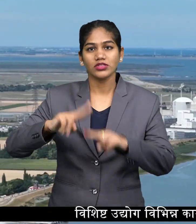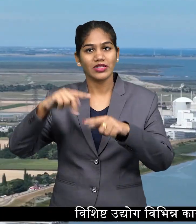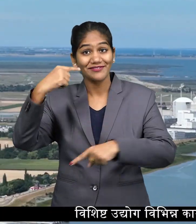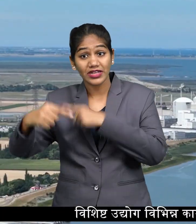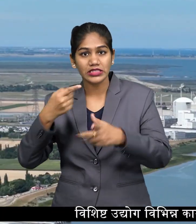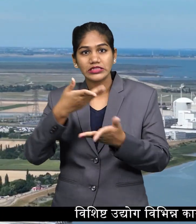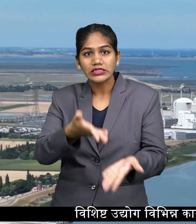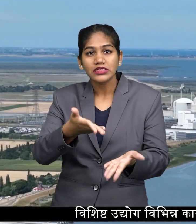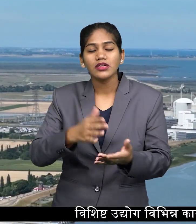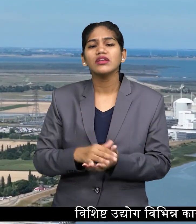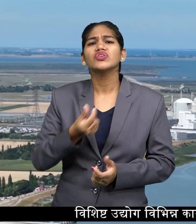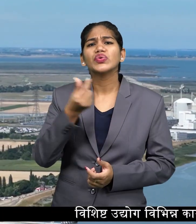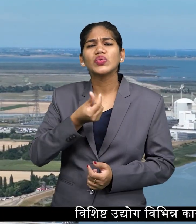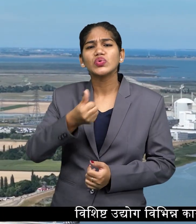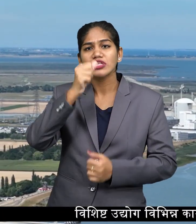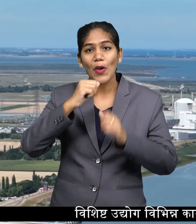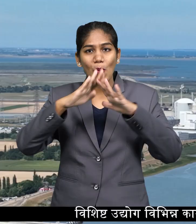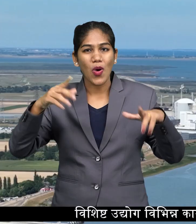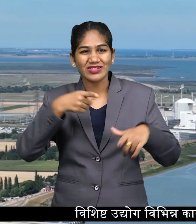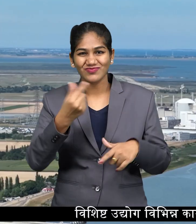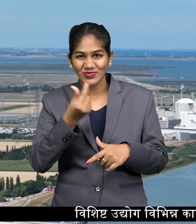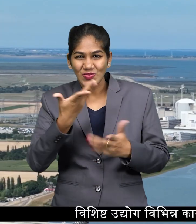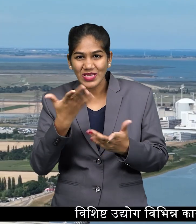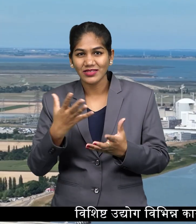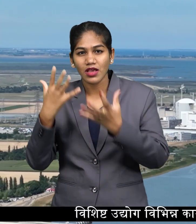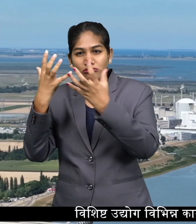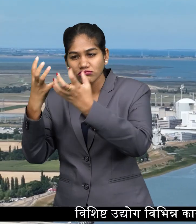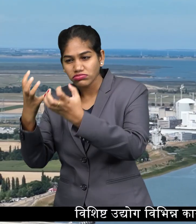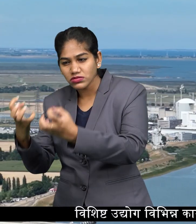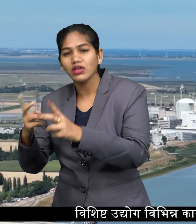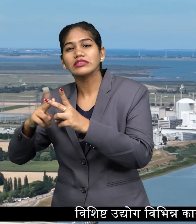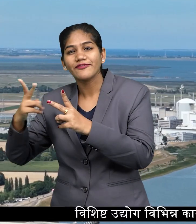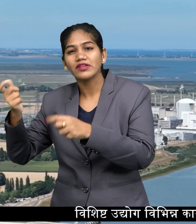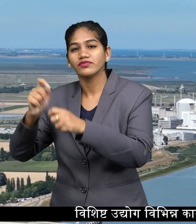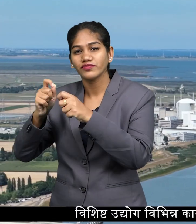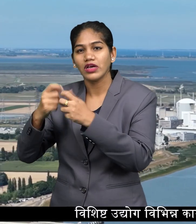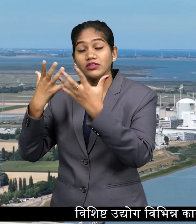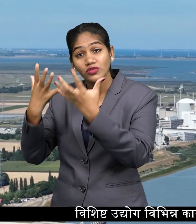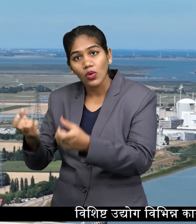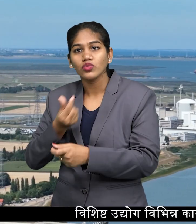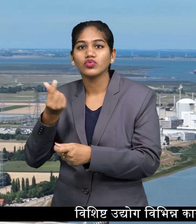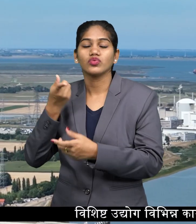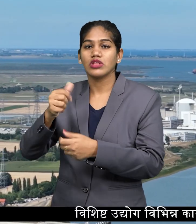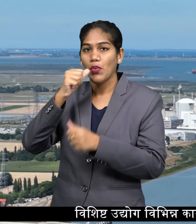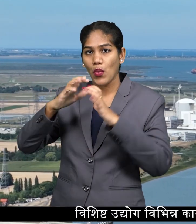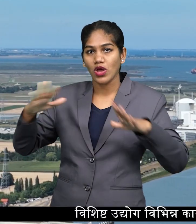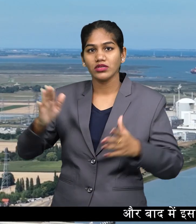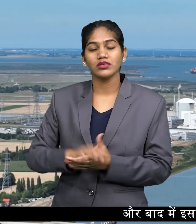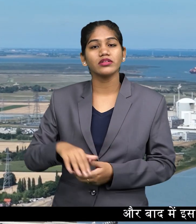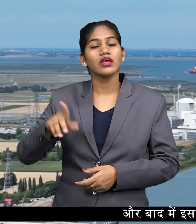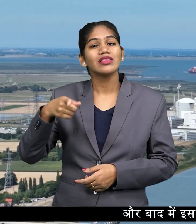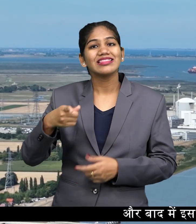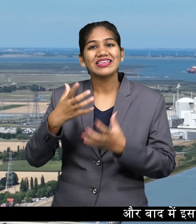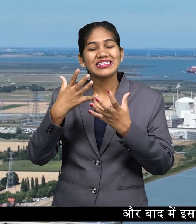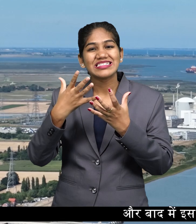तीसरा, विशिष्ट उद्योग विभिन्न कार्यों में पानी का उपयोग ठंडा करने के लिए भी करते हैं